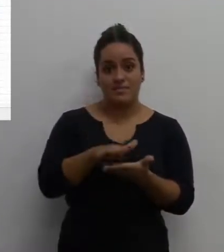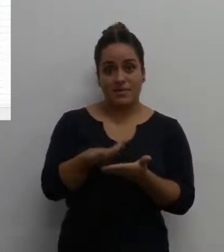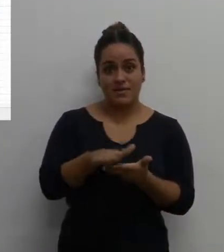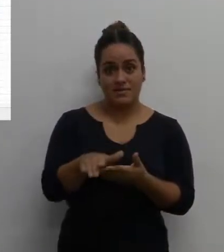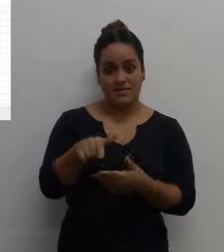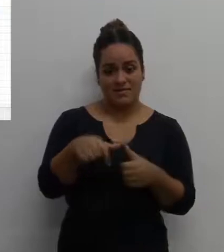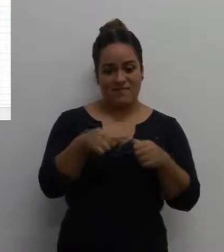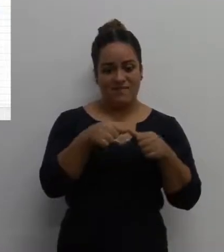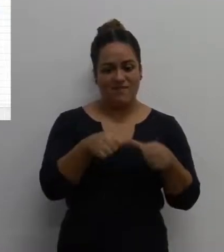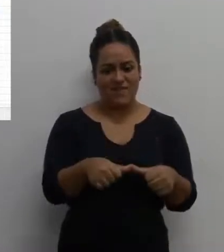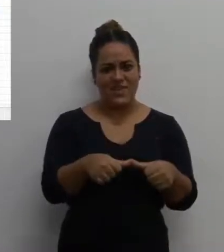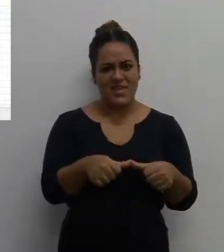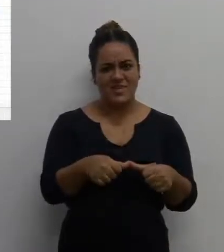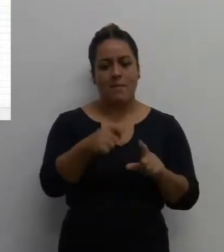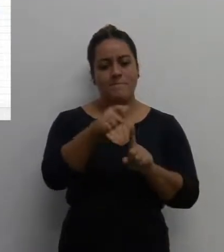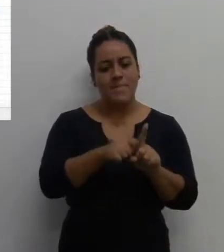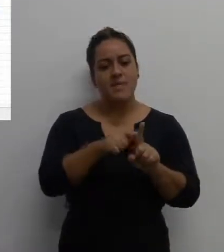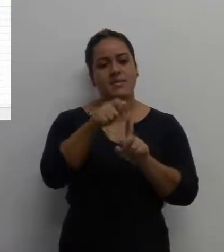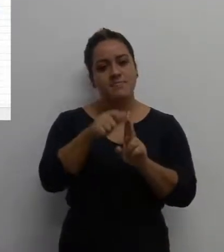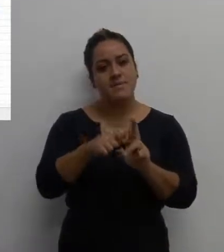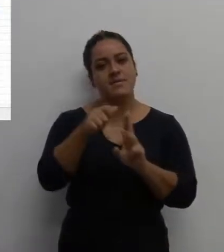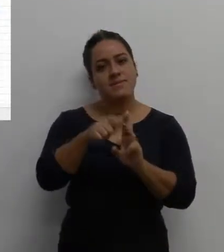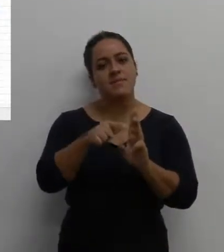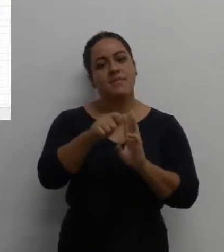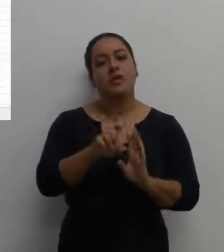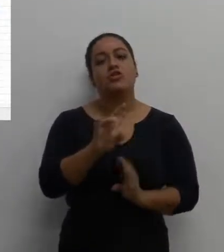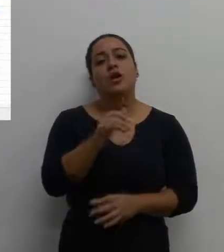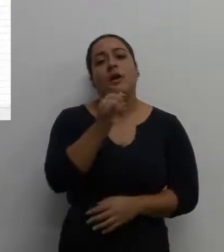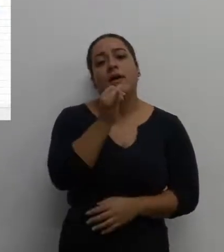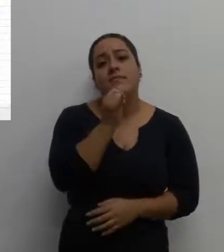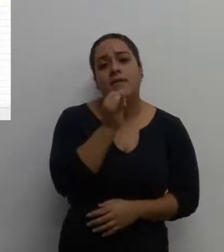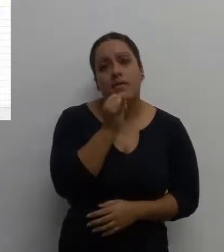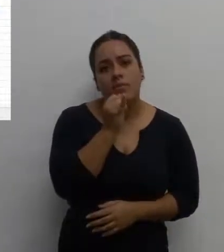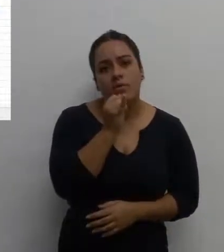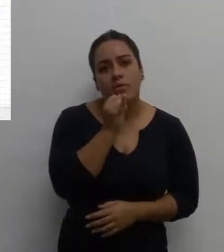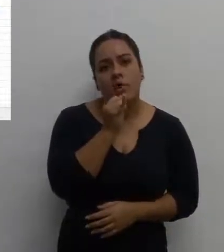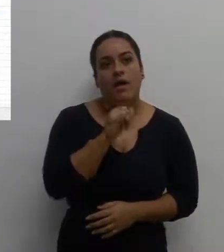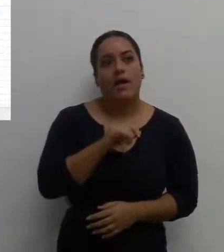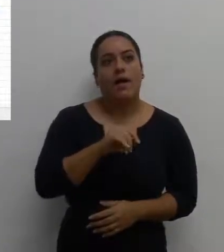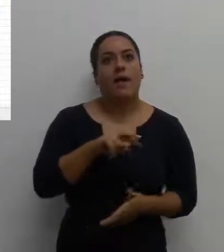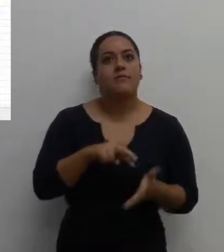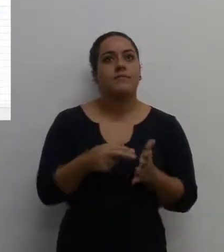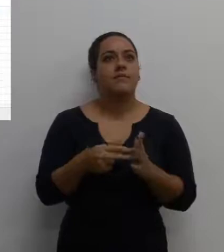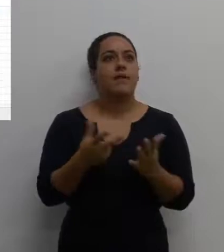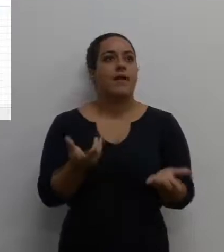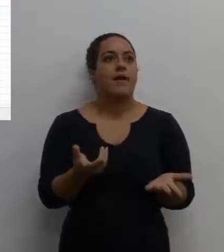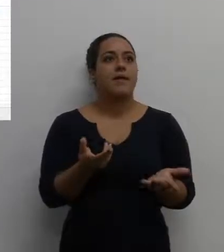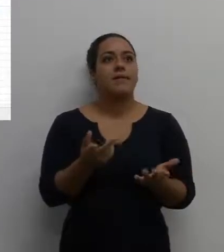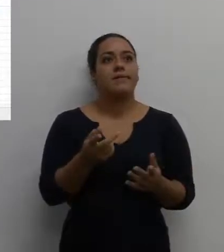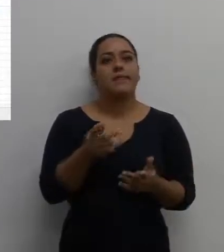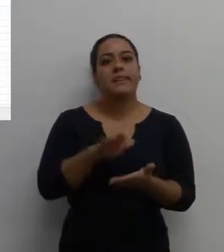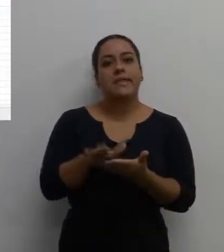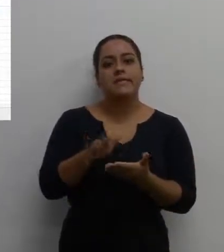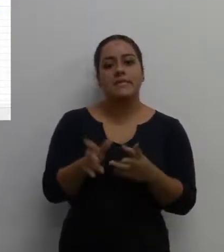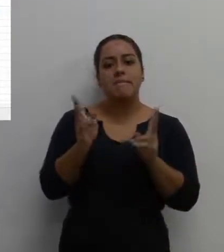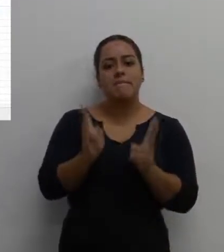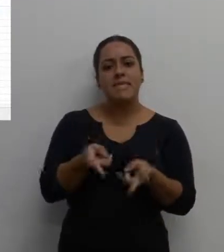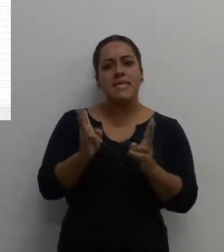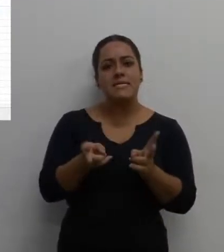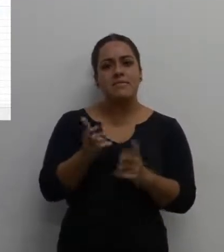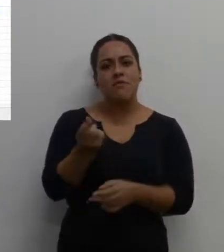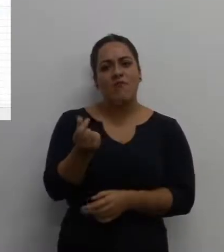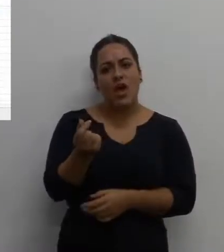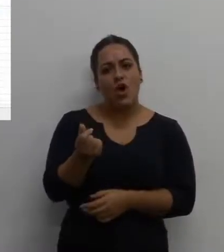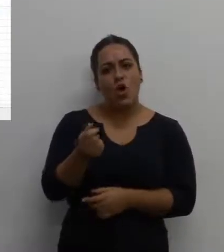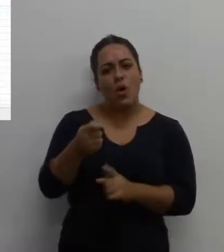Bom, quando eu falo de despesas fixas, né, na verdade é só a título de exemplo, mas não quer dizer que a despesa